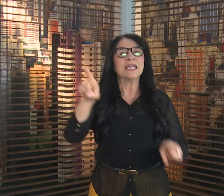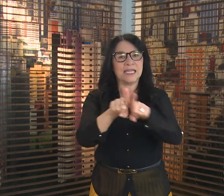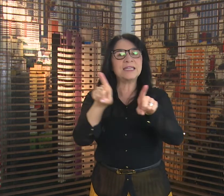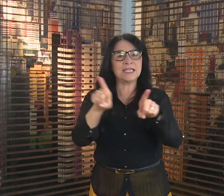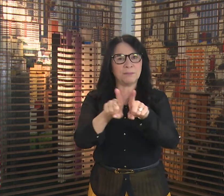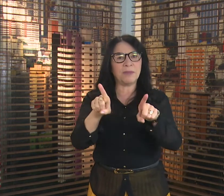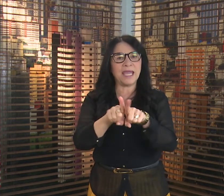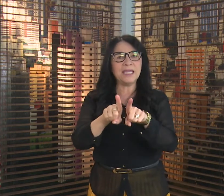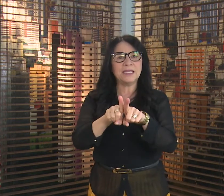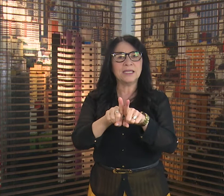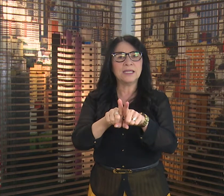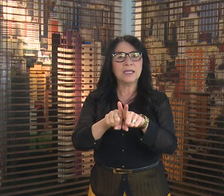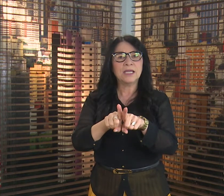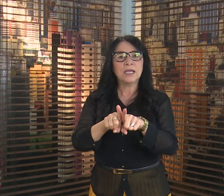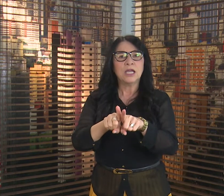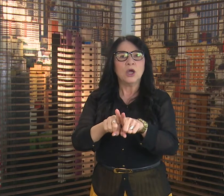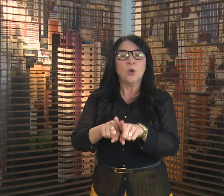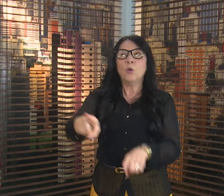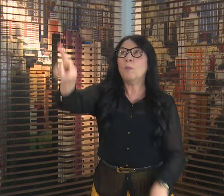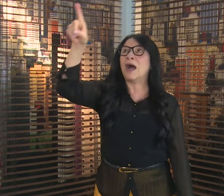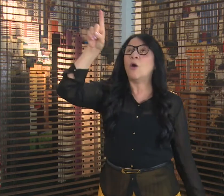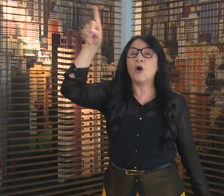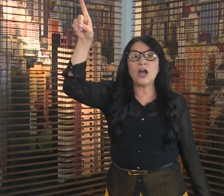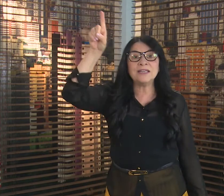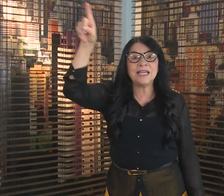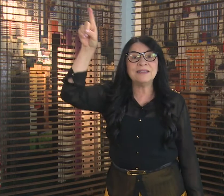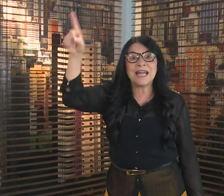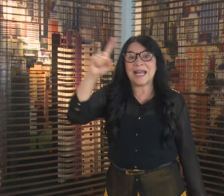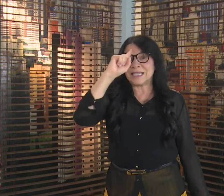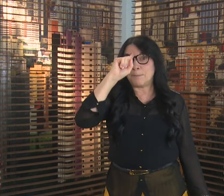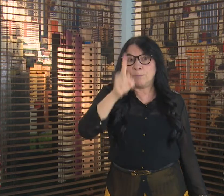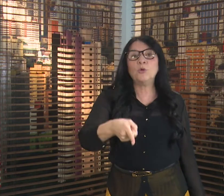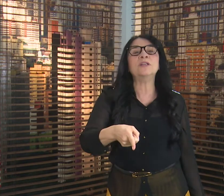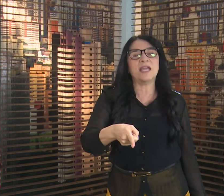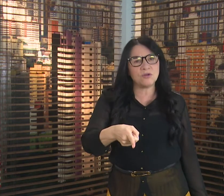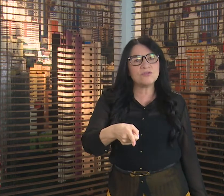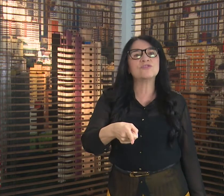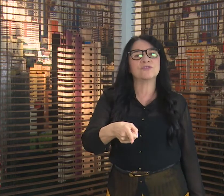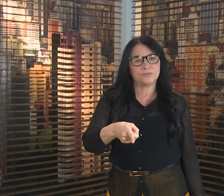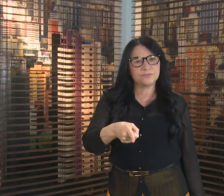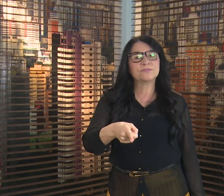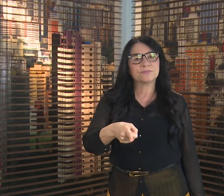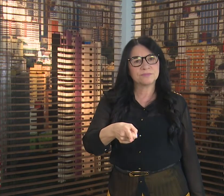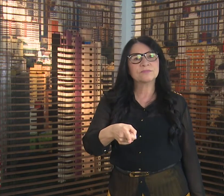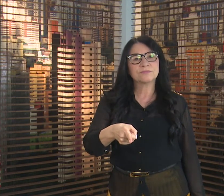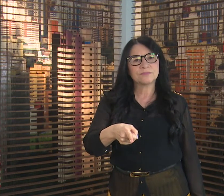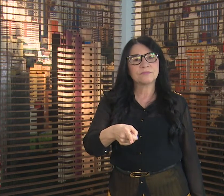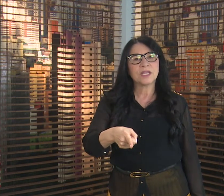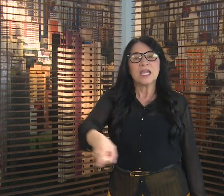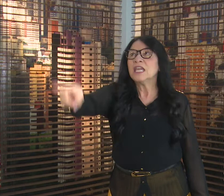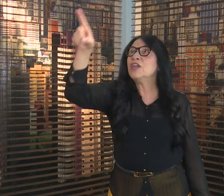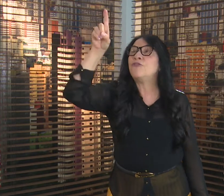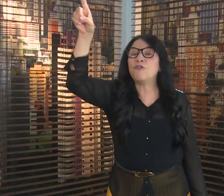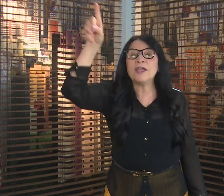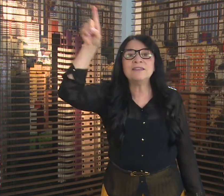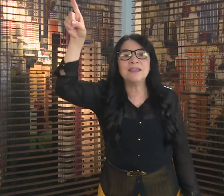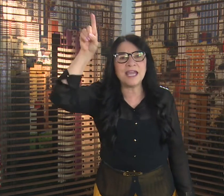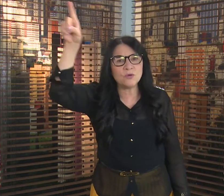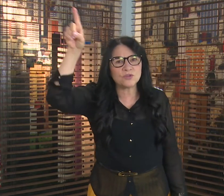e também uma ordem dada por Deus. E foi Deus